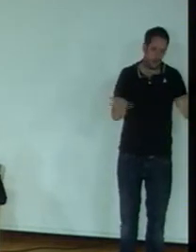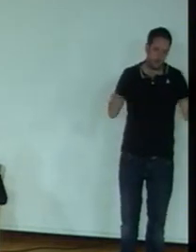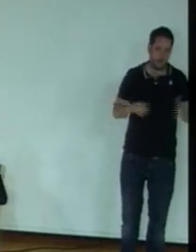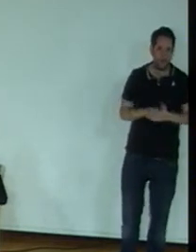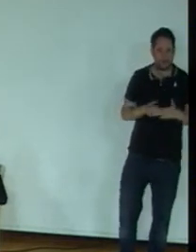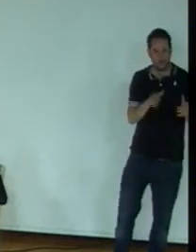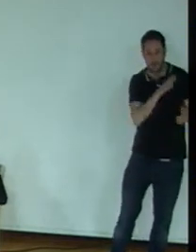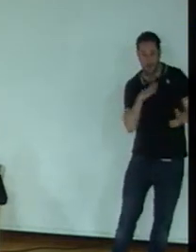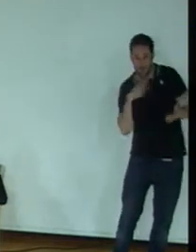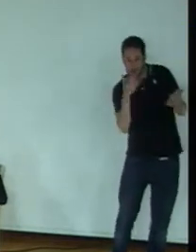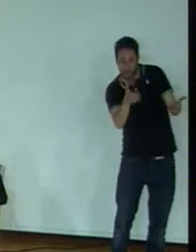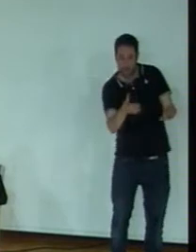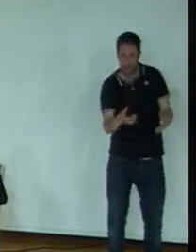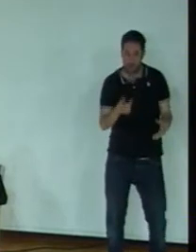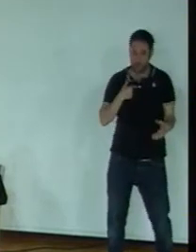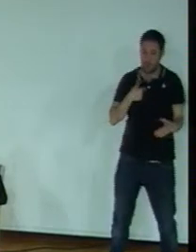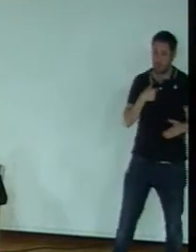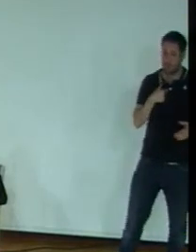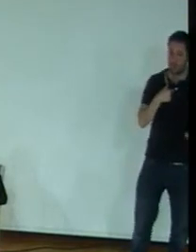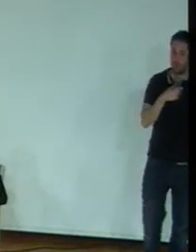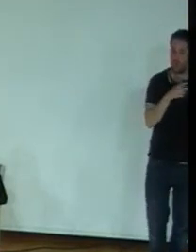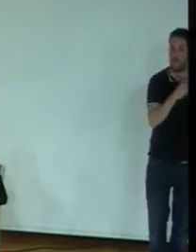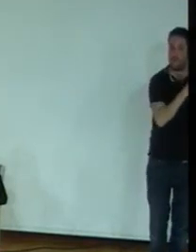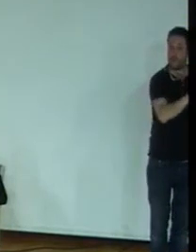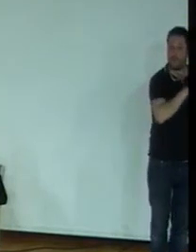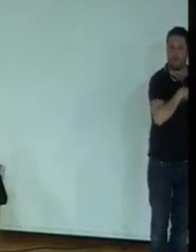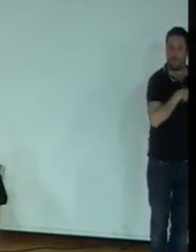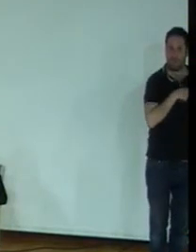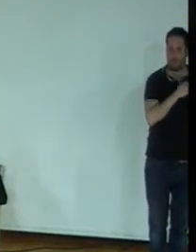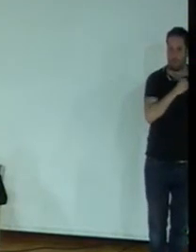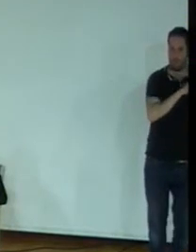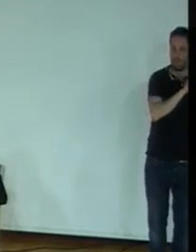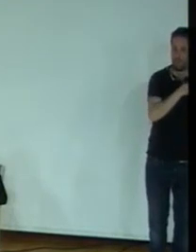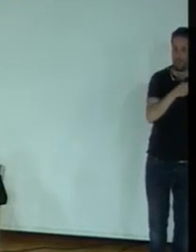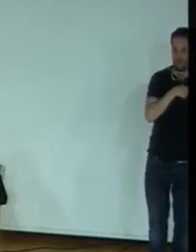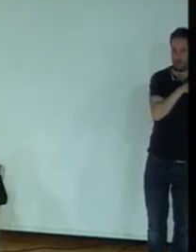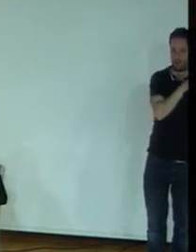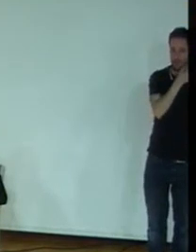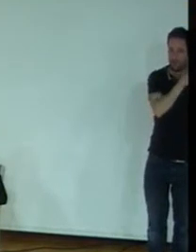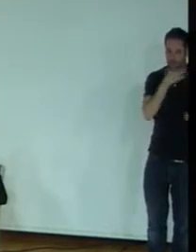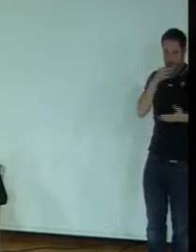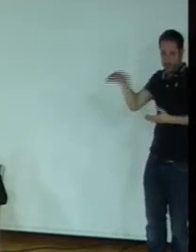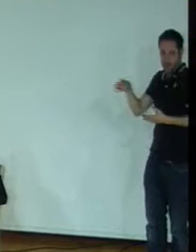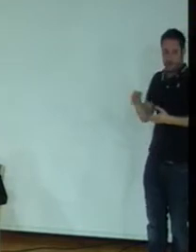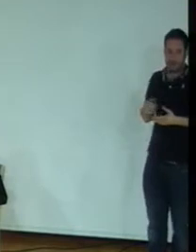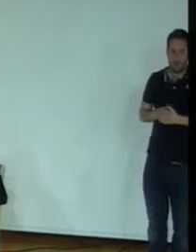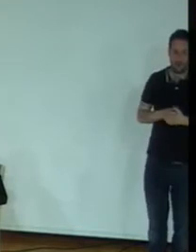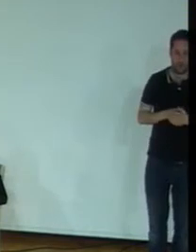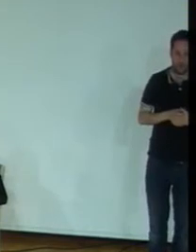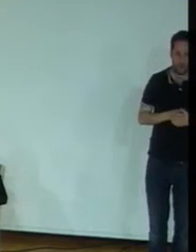Je vous en prie, madame. Bonsoir, je me fais porte-parole de mon voisin qui est à Faune, en fait. Donc, on n'arrivera pas à